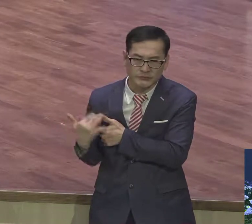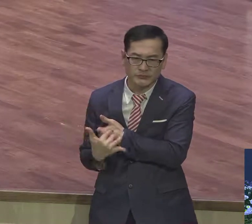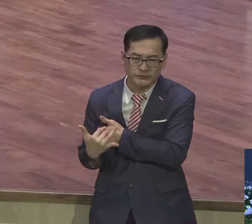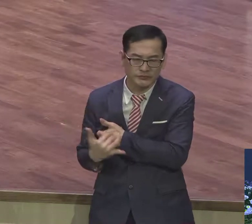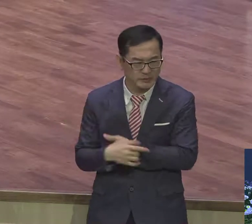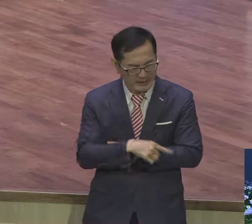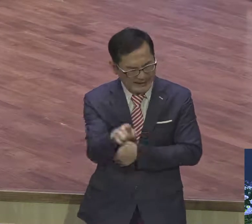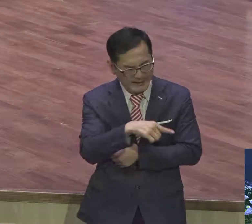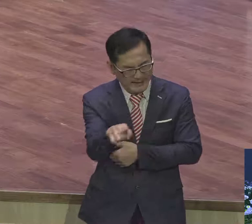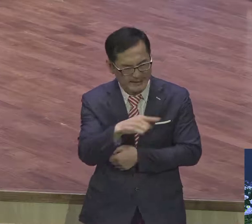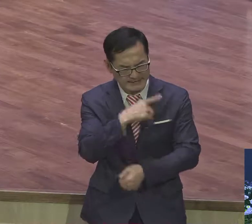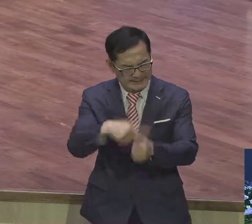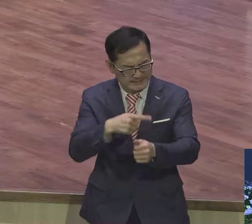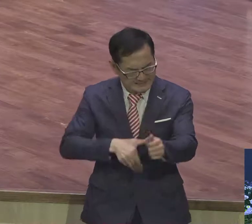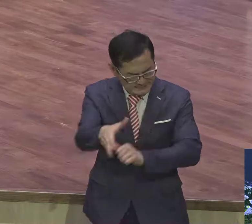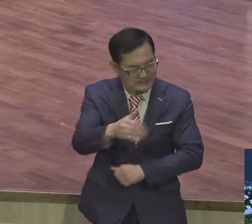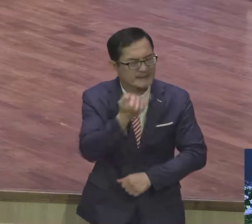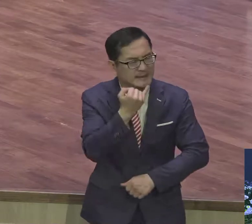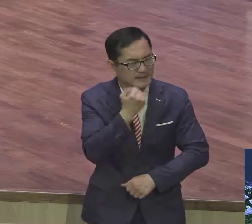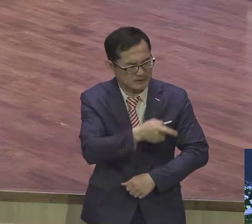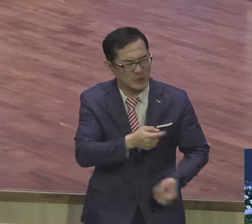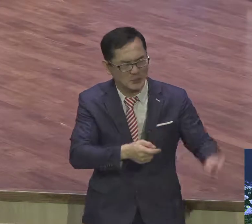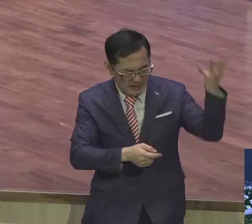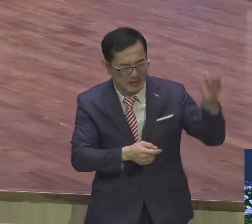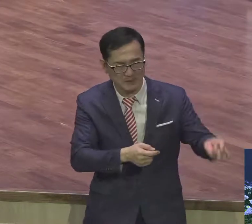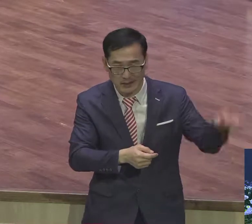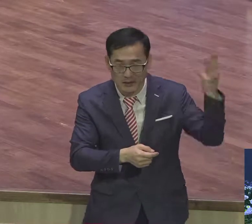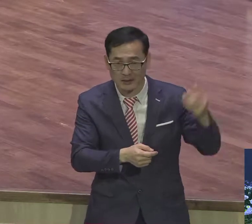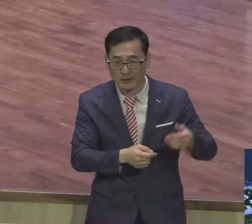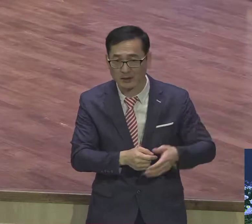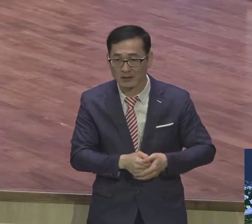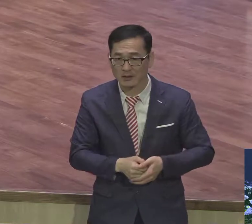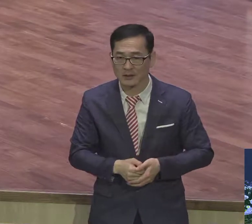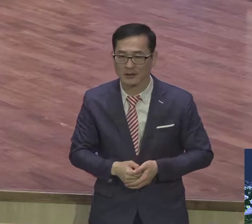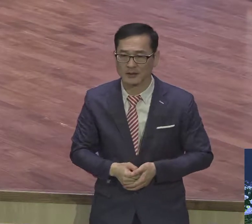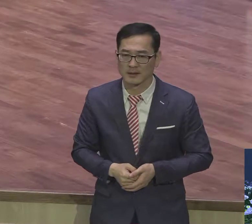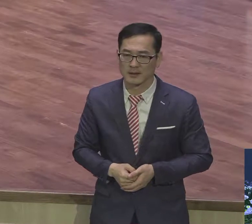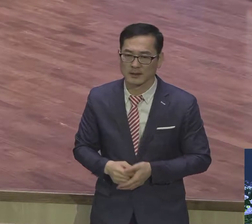생각과 마음속에 들어와요 불신함을 통해서